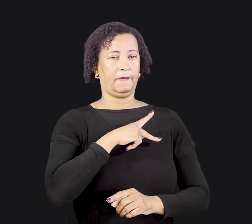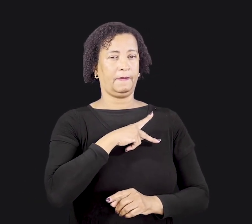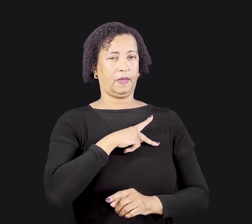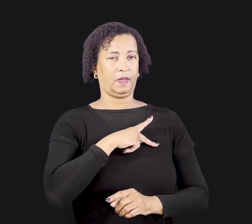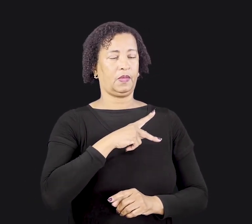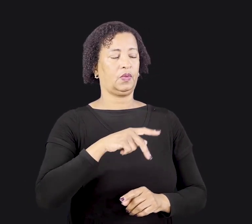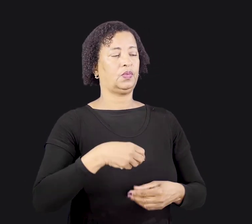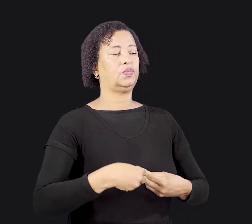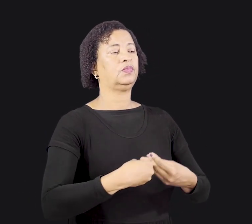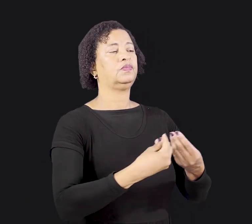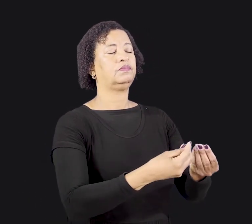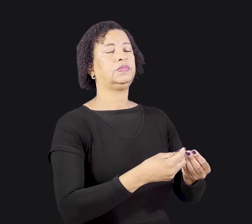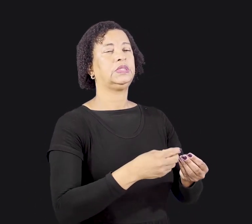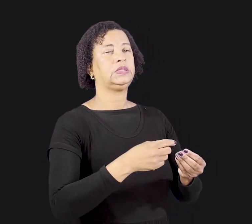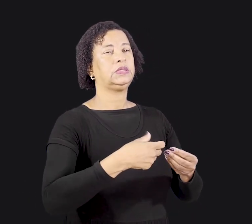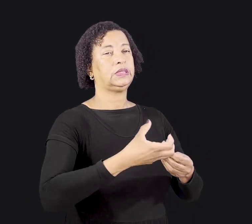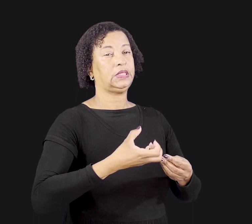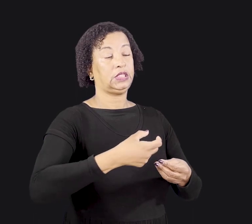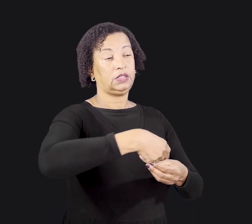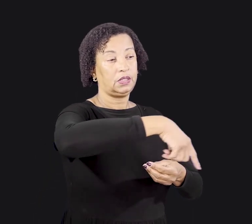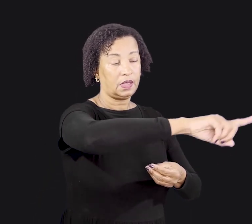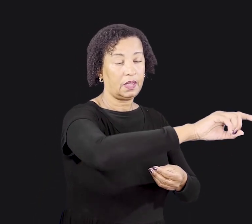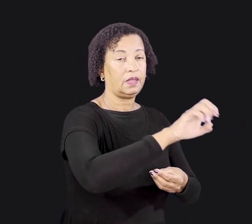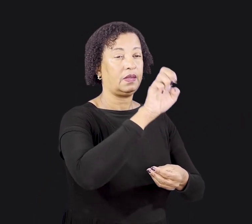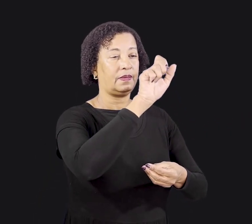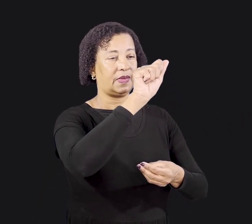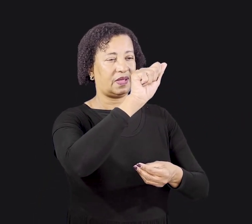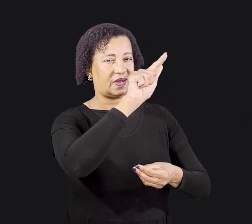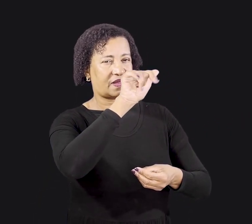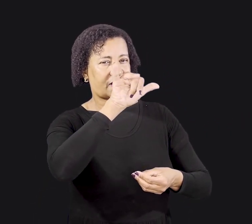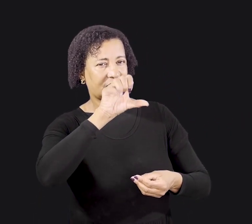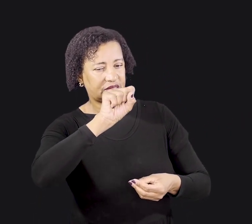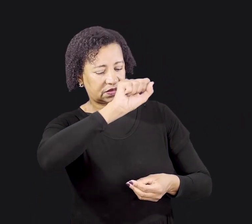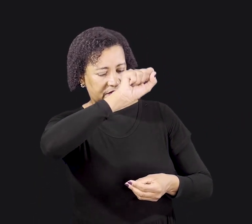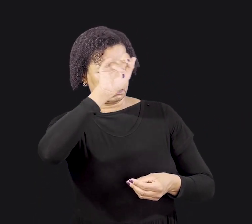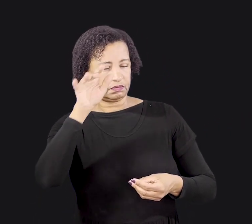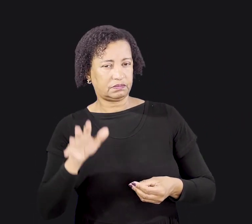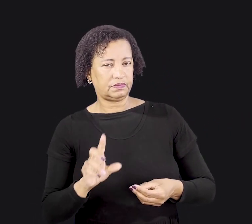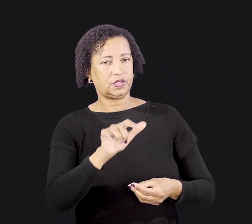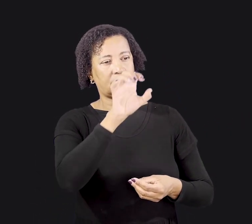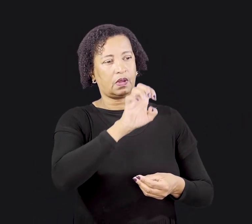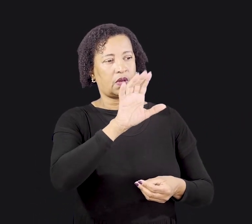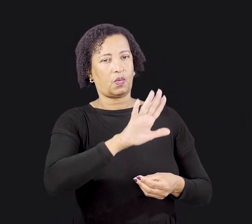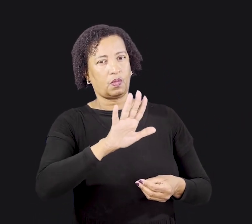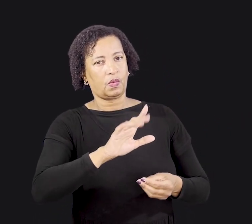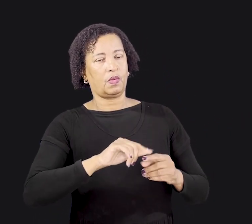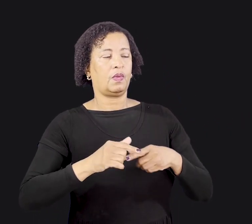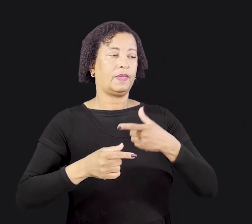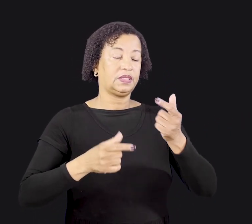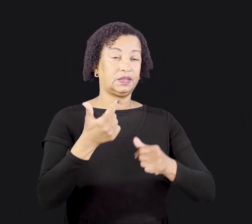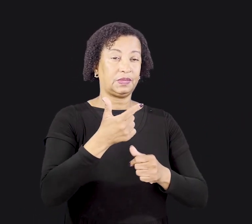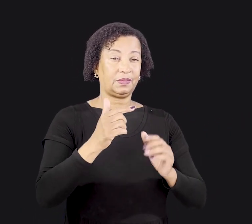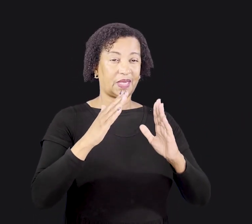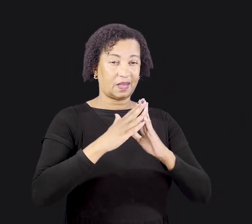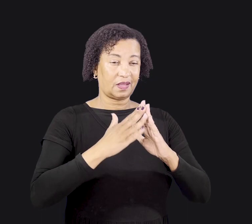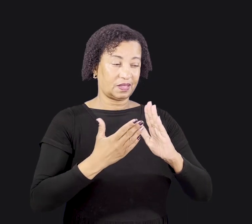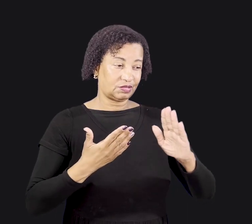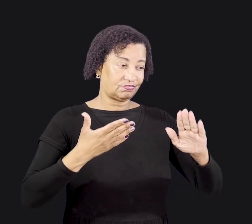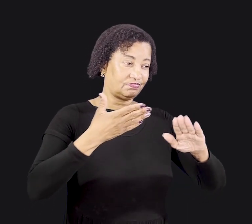o advertiu a ir para a Europa e não para a Ásia. Hoje há centenas de catedrais na Europa, mas a primeira casa de adoração surgiu